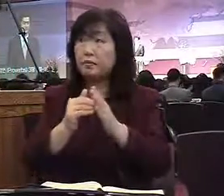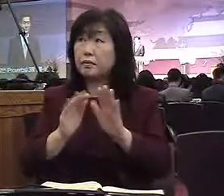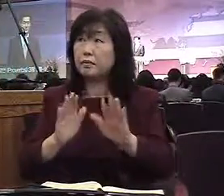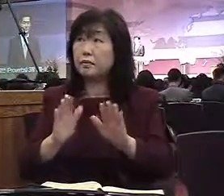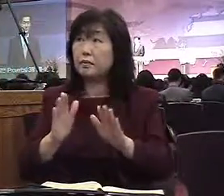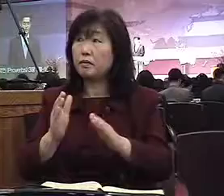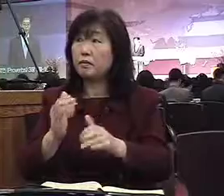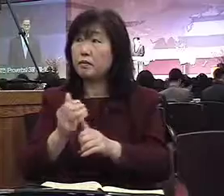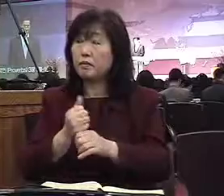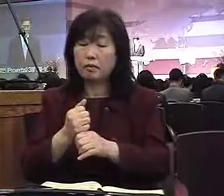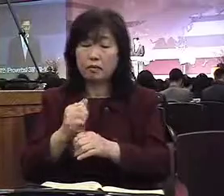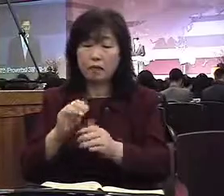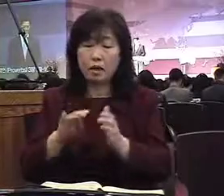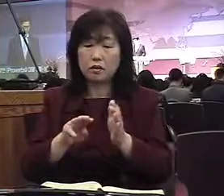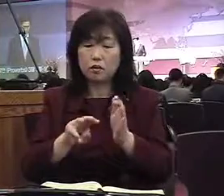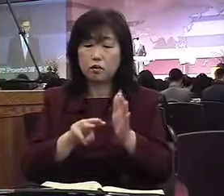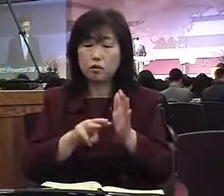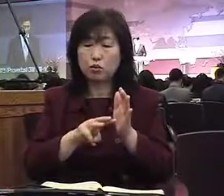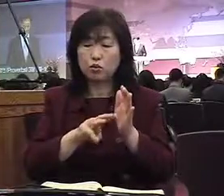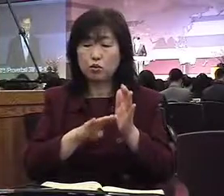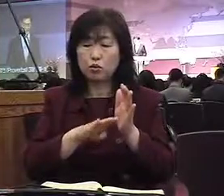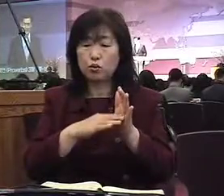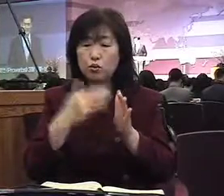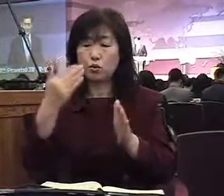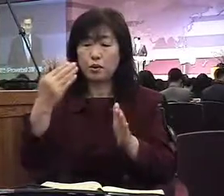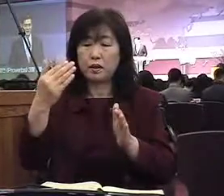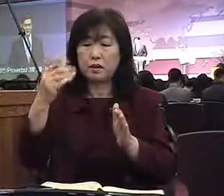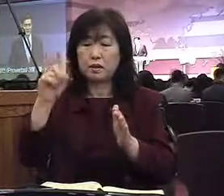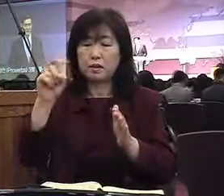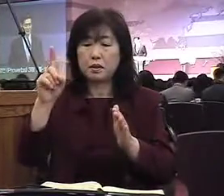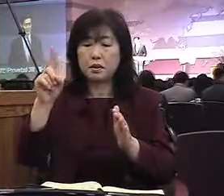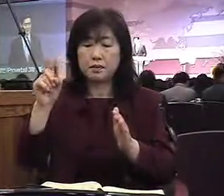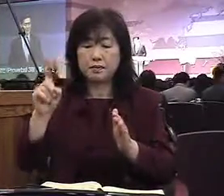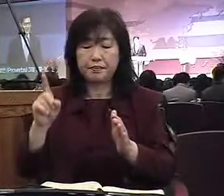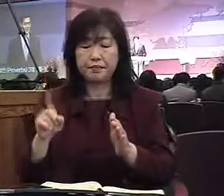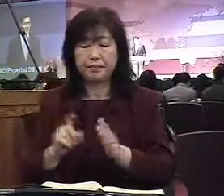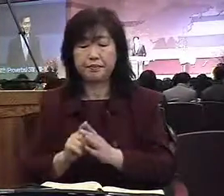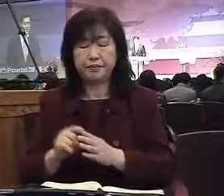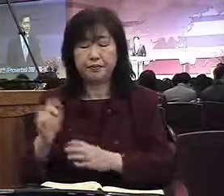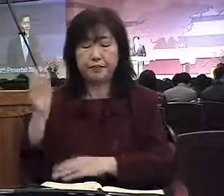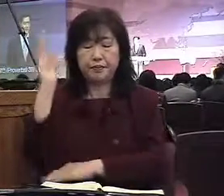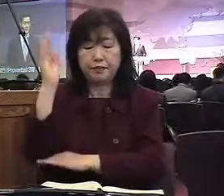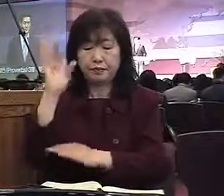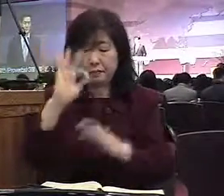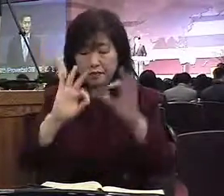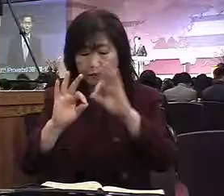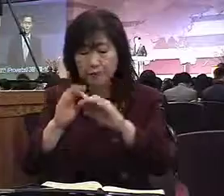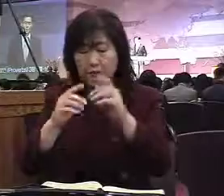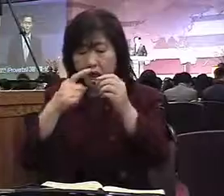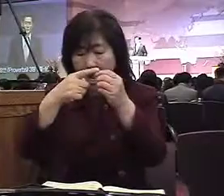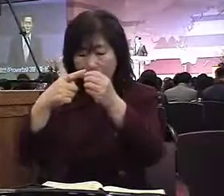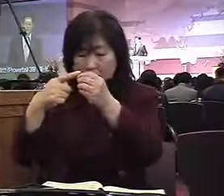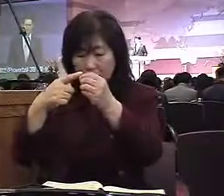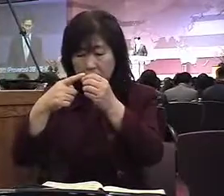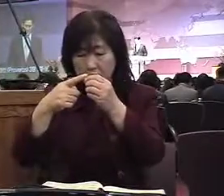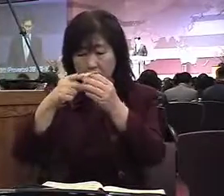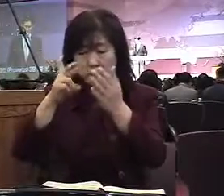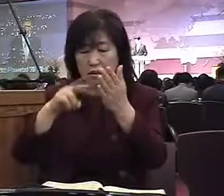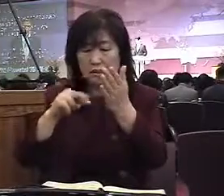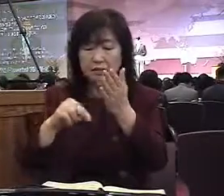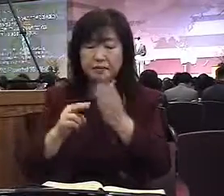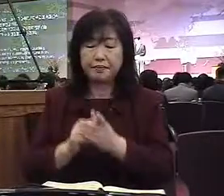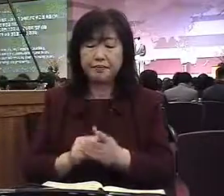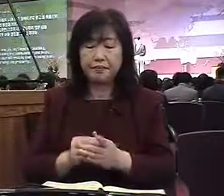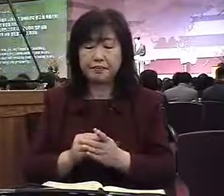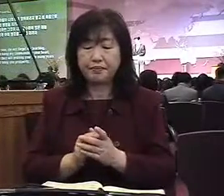지닌 구약성경 511면이 되겠습니다. 같이 말씀을 찾아서 한 절씩 교독하도록 하겠습니다.